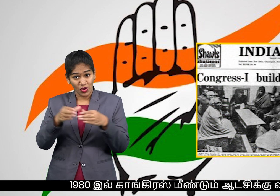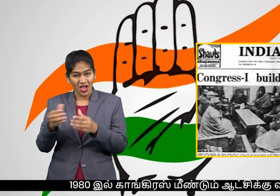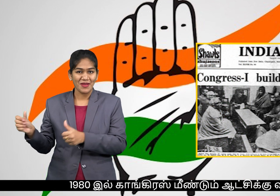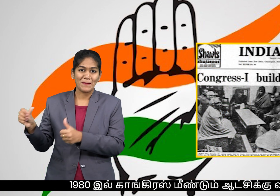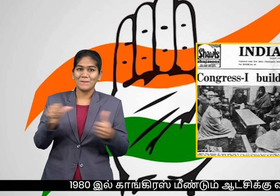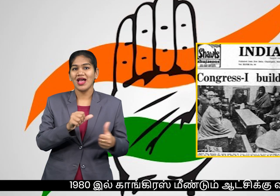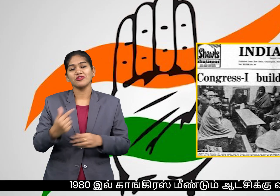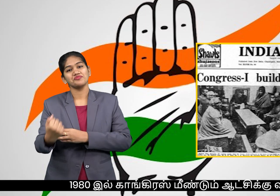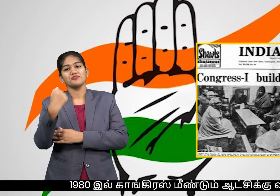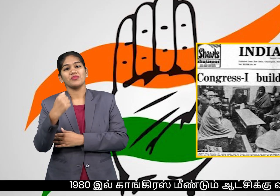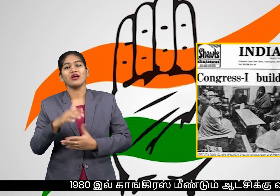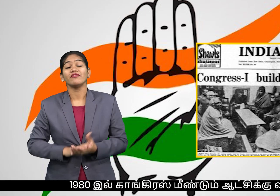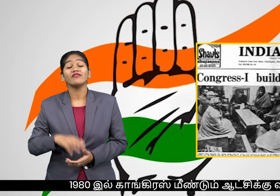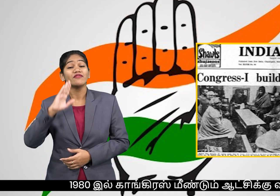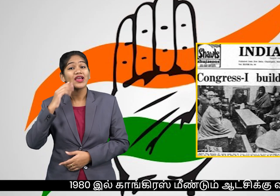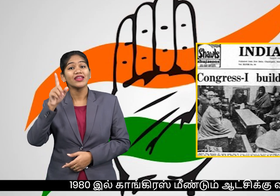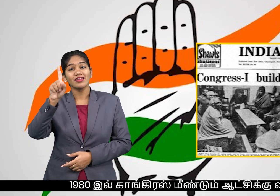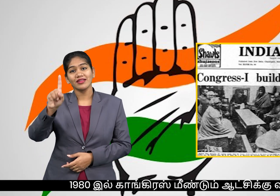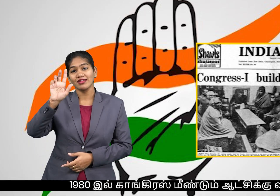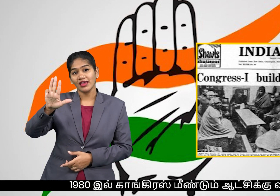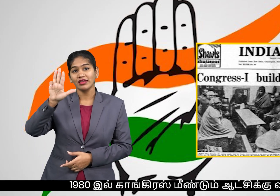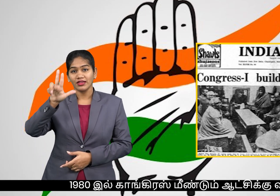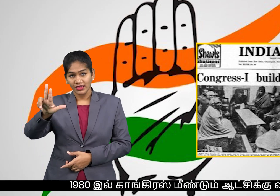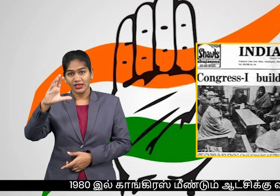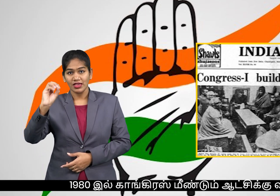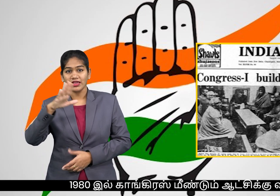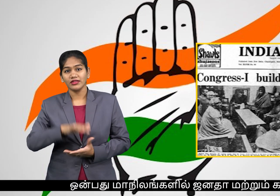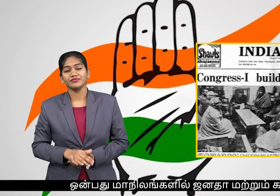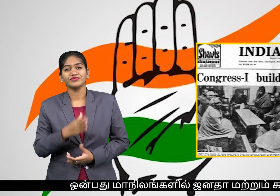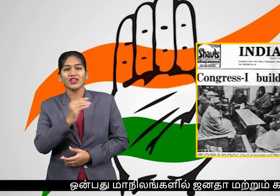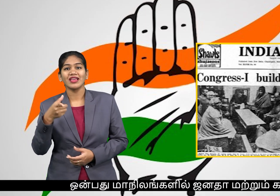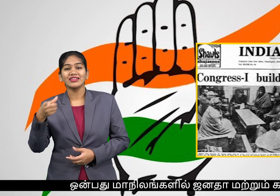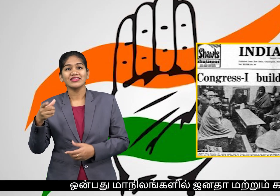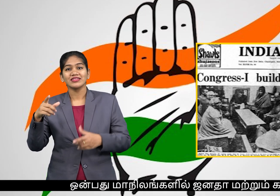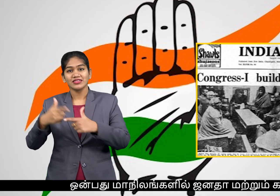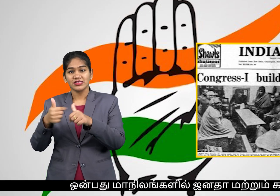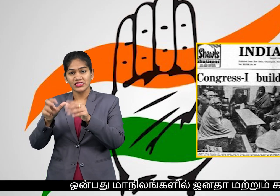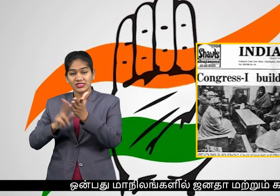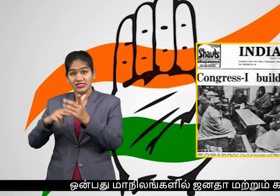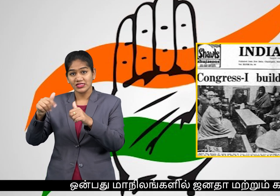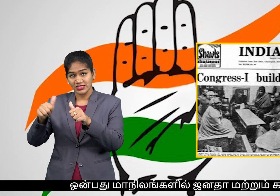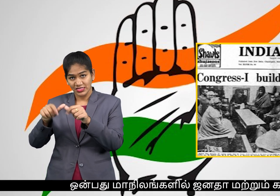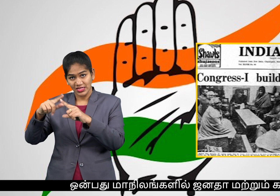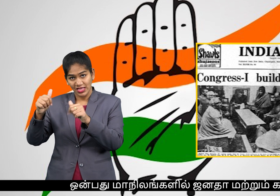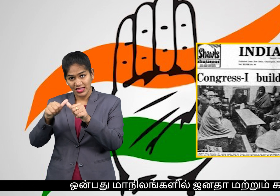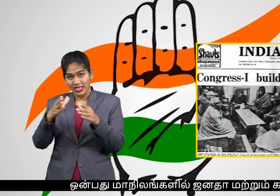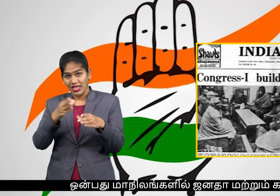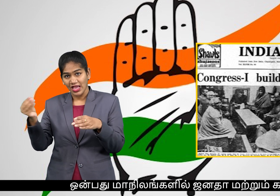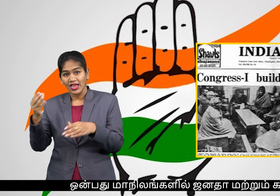1980இல் காங்கிரஸ் மீண்டும் ஆட்சிக்கு வந்தது மற்றும் 9 மாநிலங்களில் ஜனதா மற்றும் காங்கிரஸ்